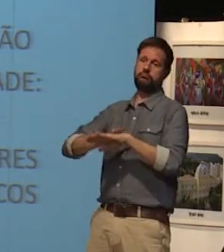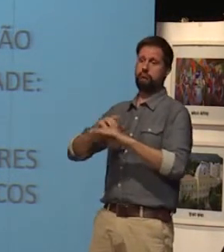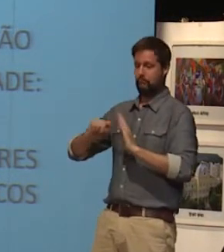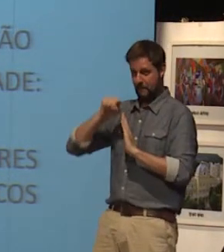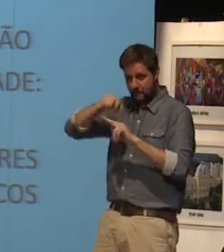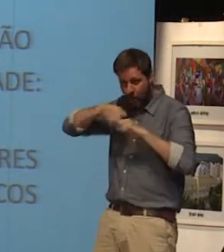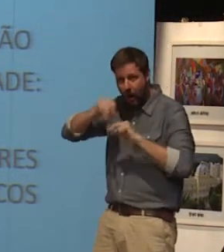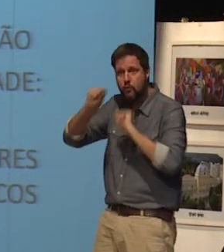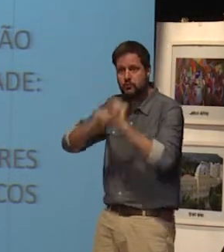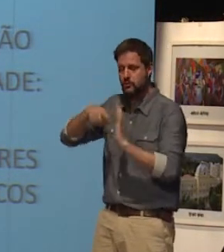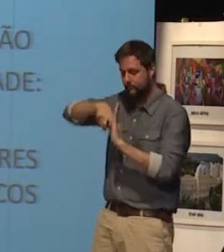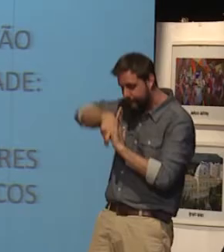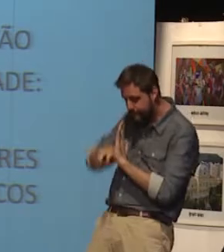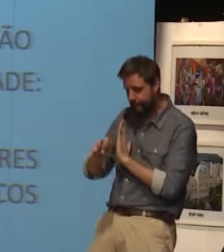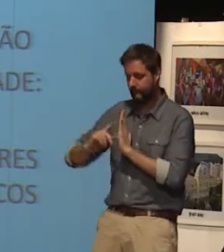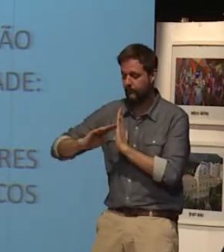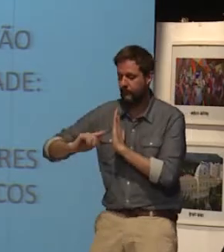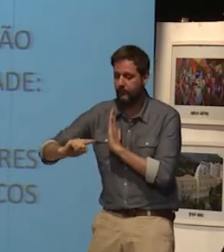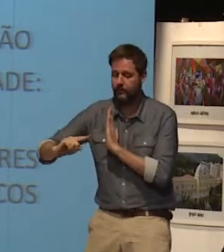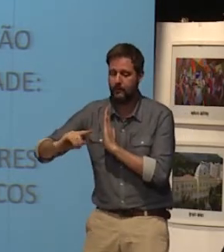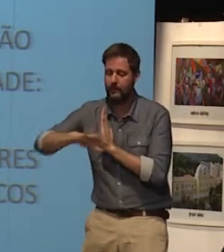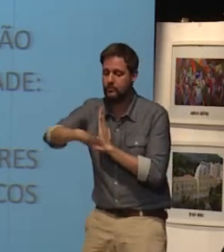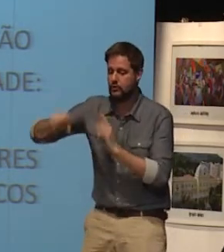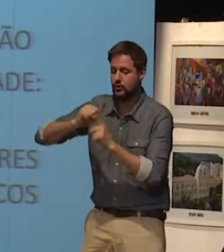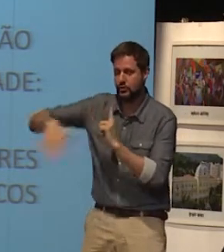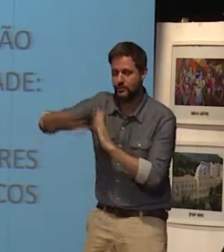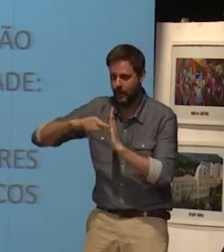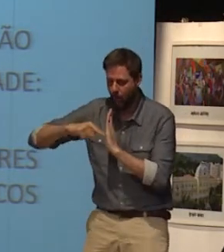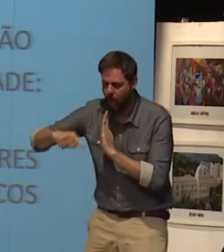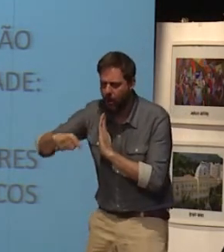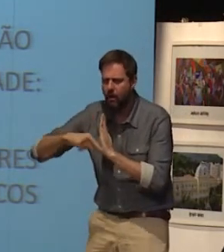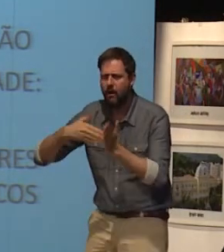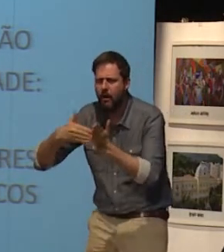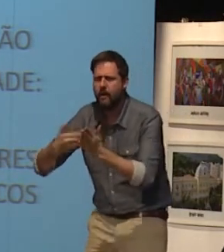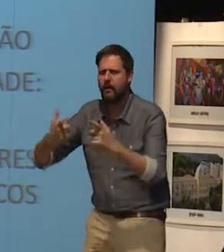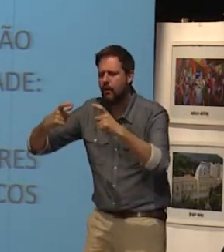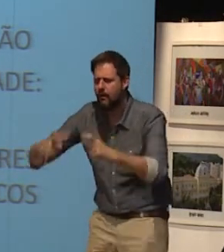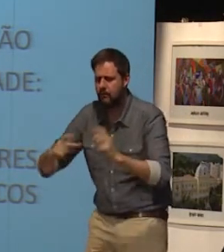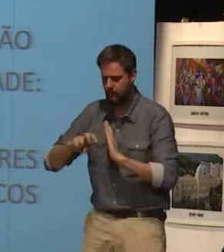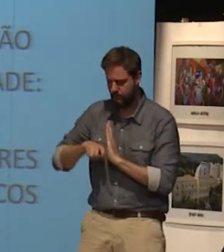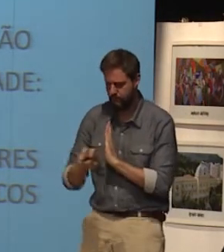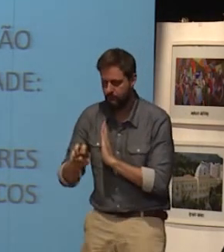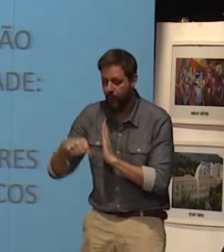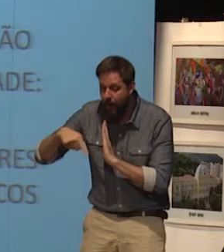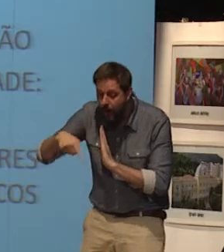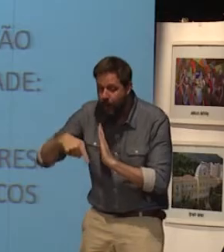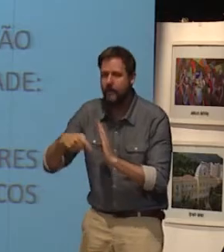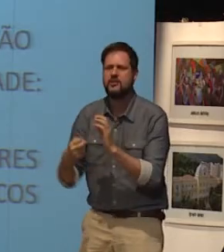transição por meio da legislação. Né? Então, o que a gente foi vendo? Né? Num tempo,